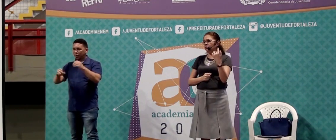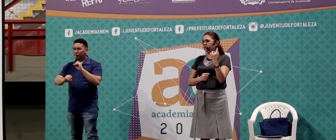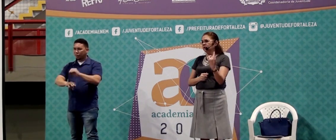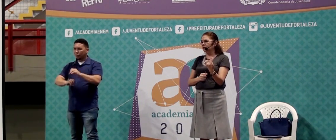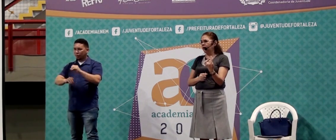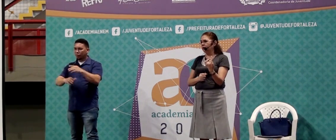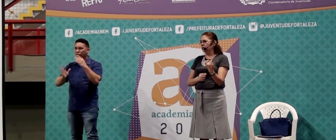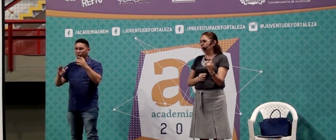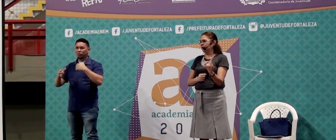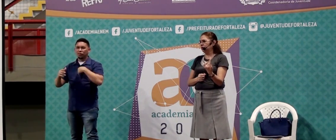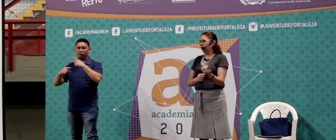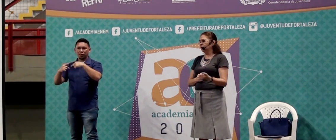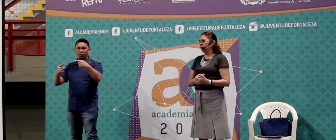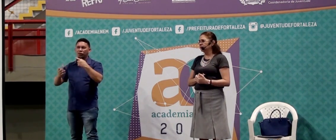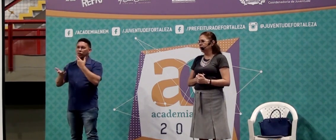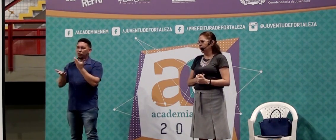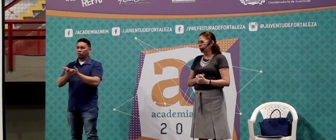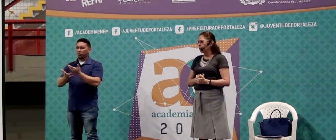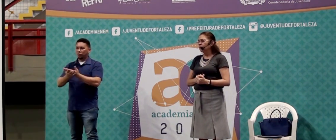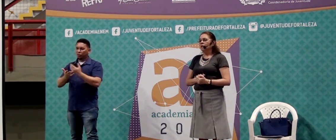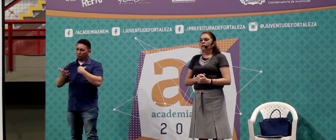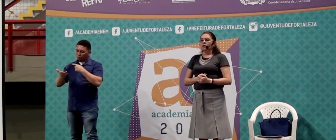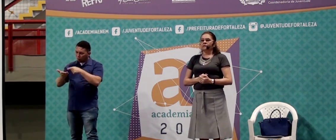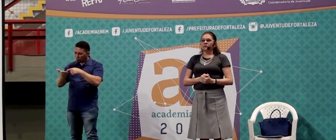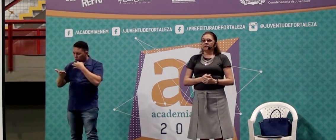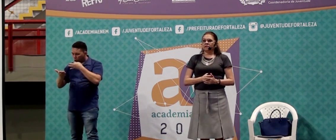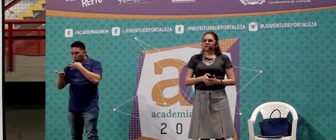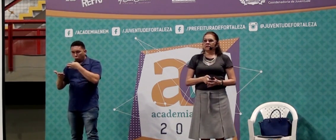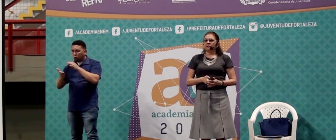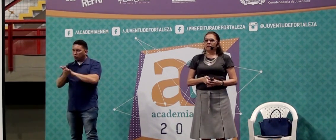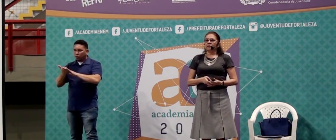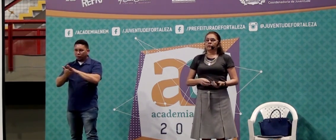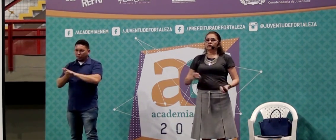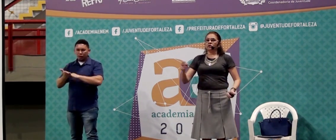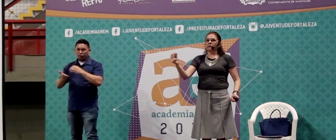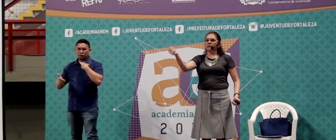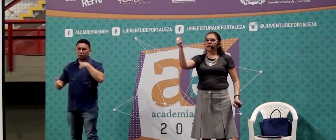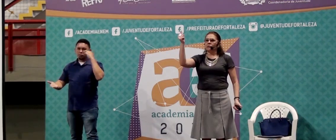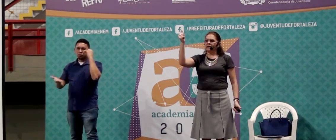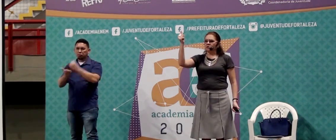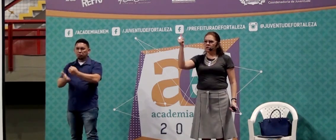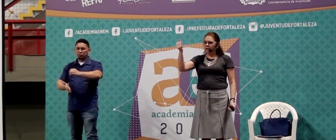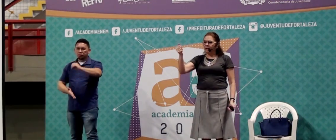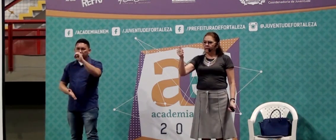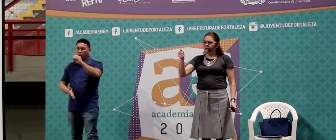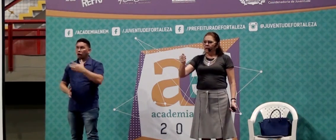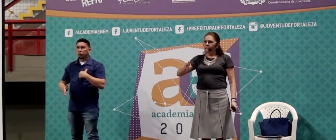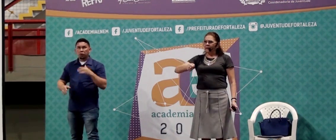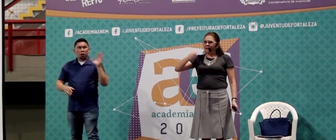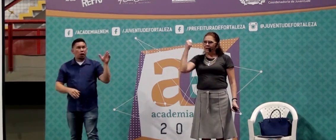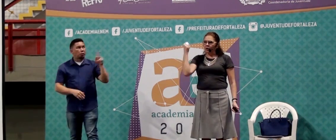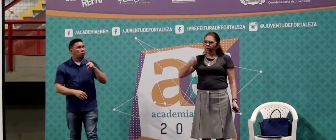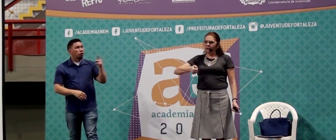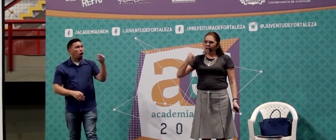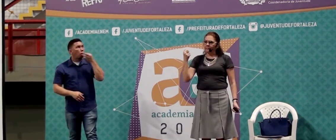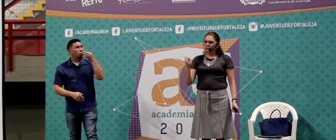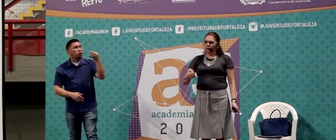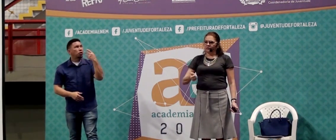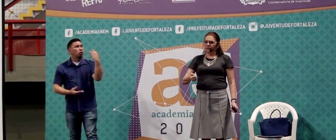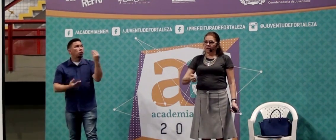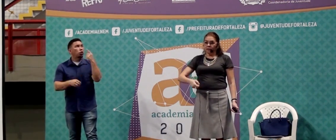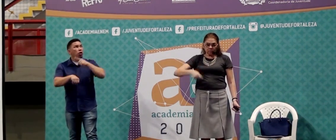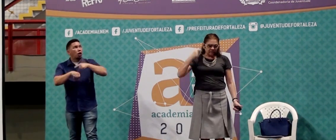argumenta é um dos critérios para tirar nota 0. E você diz assim, professora, me dê uma dica para na hora